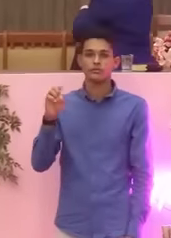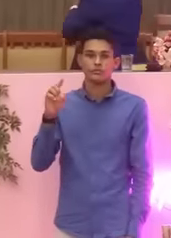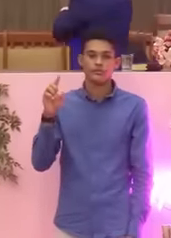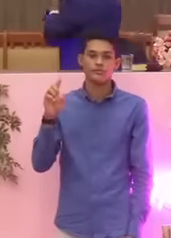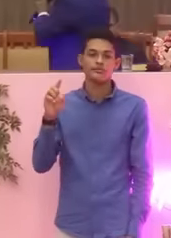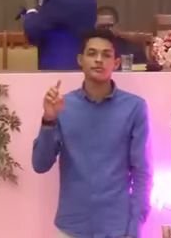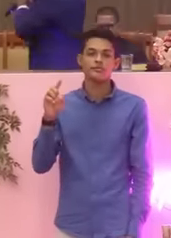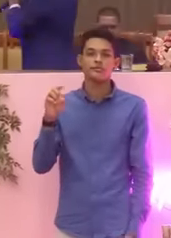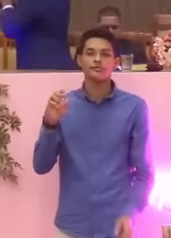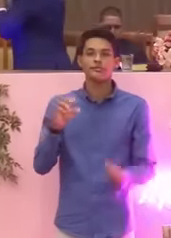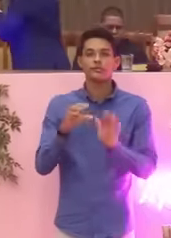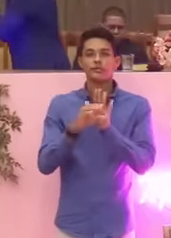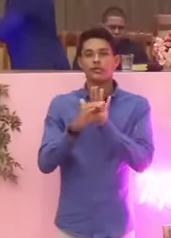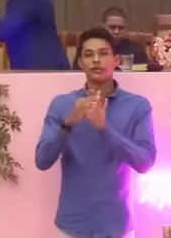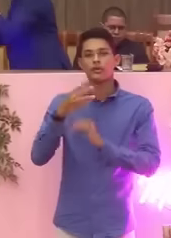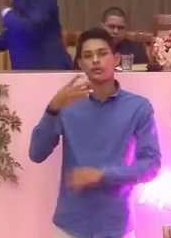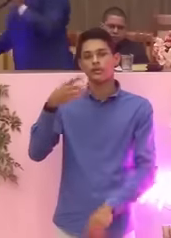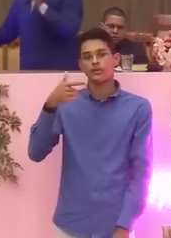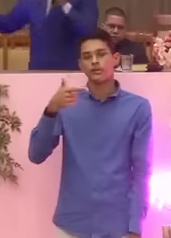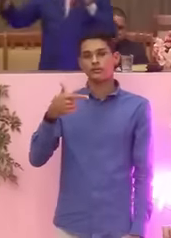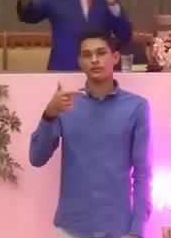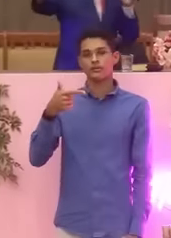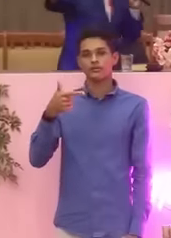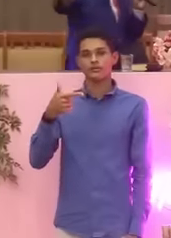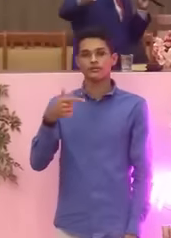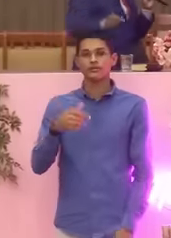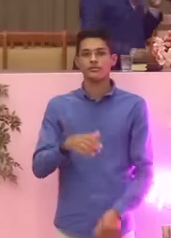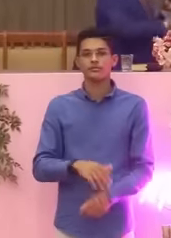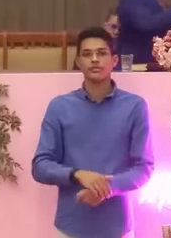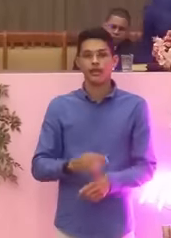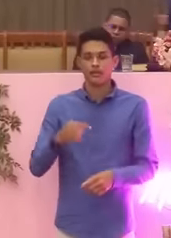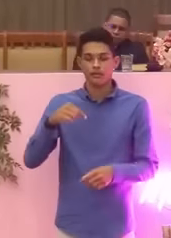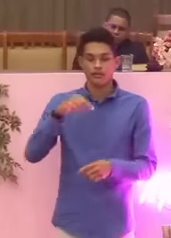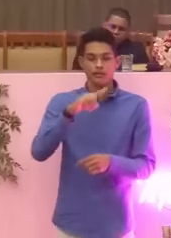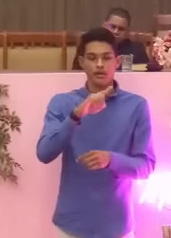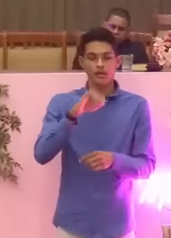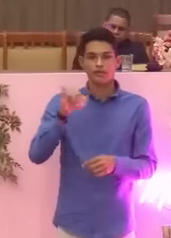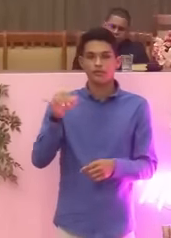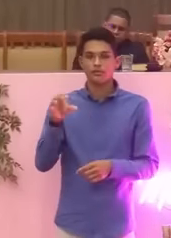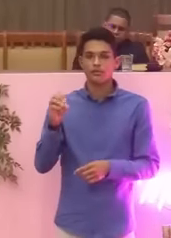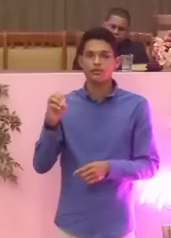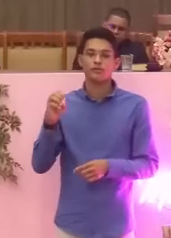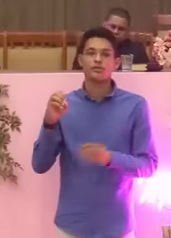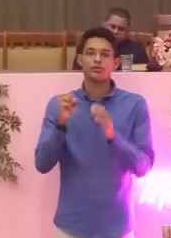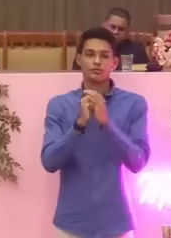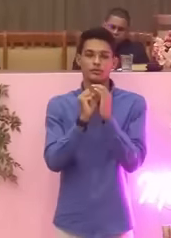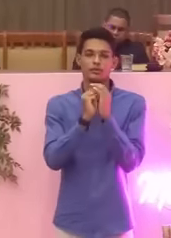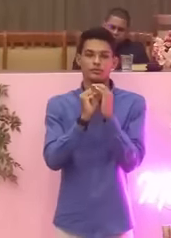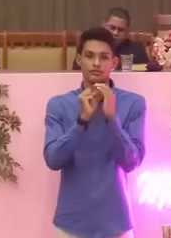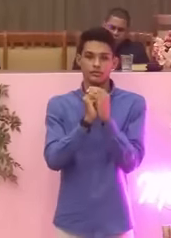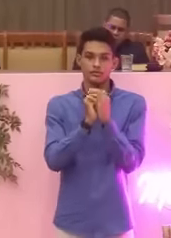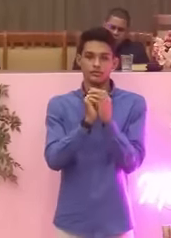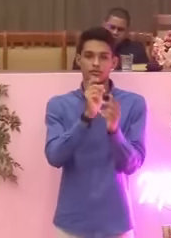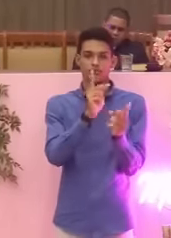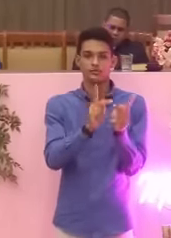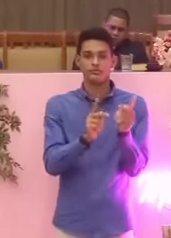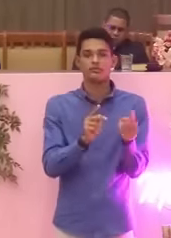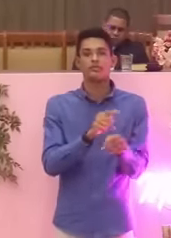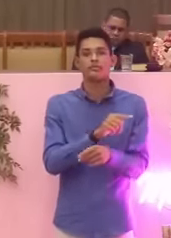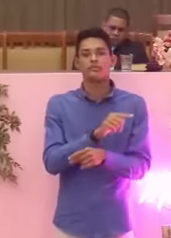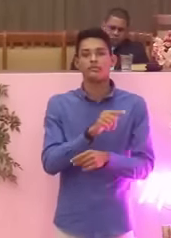lá para Jô orar por vô por vocês e a Bíblia diz lá em Apocalipse 2 eu vou trazer